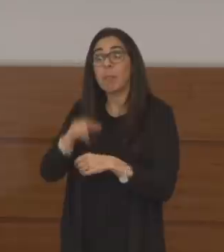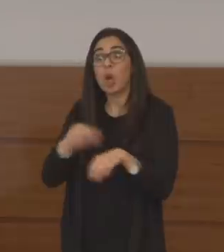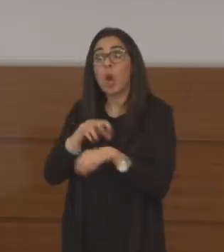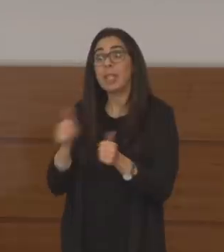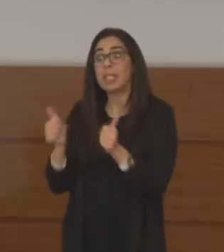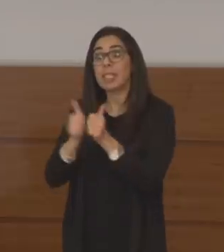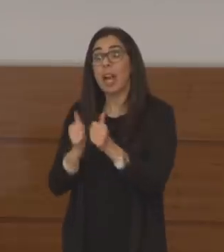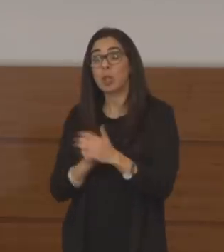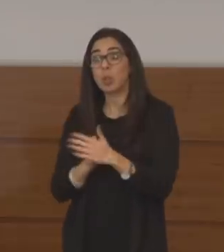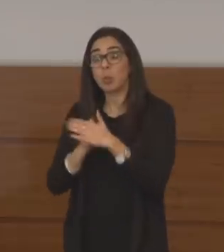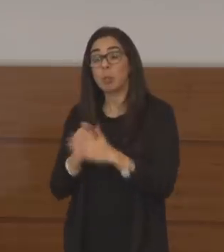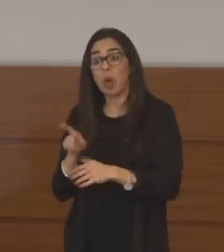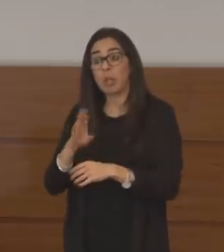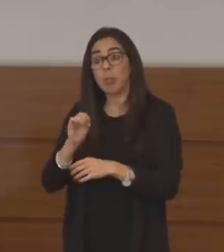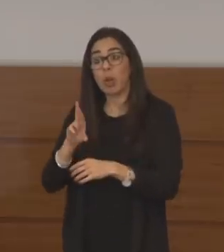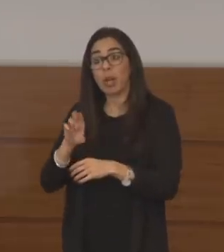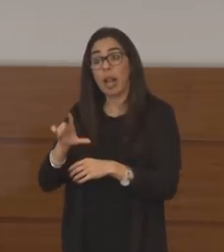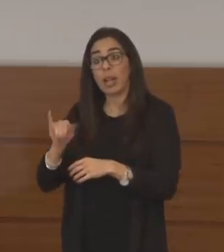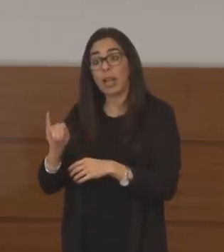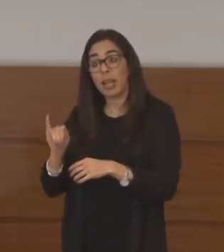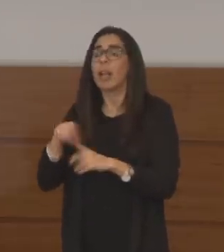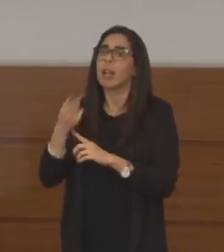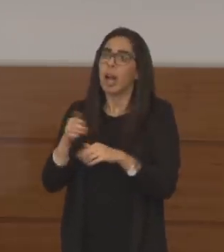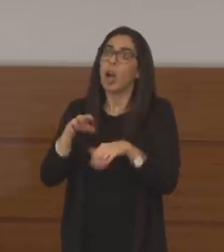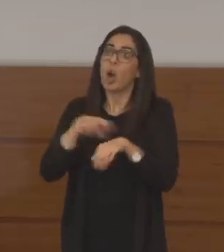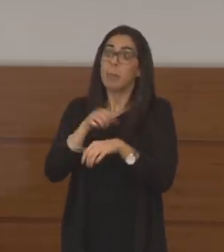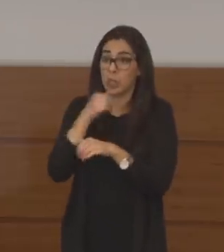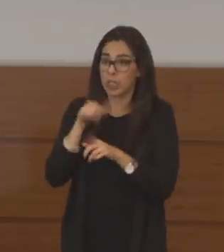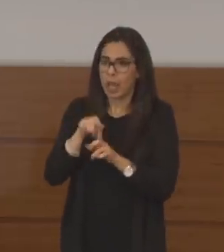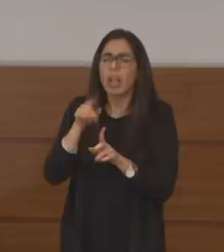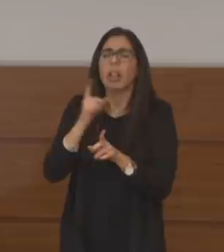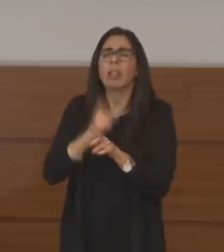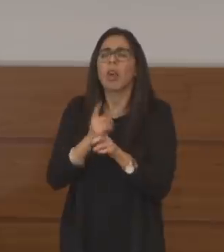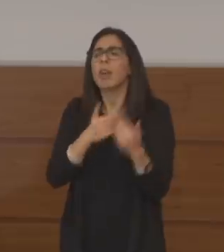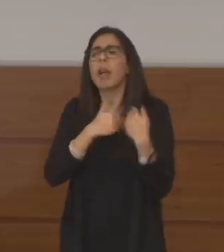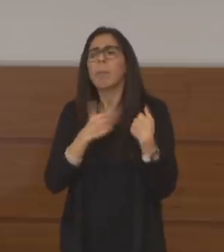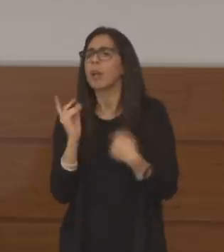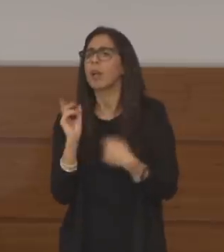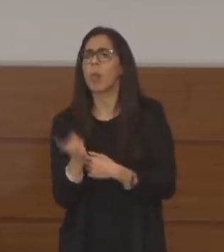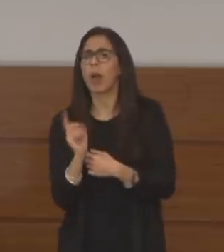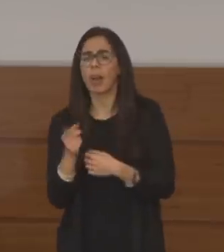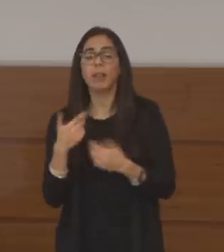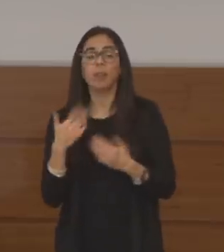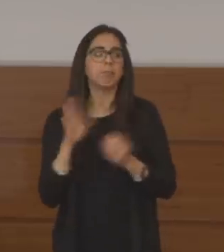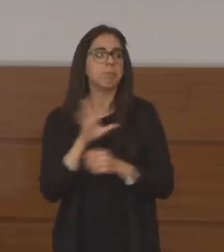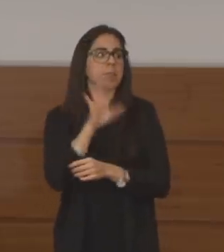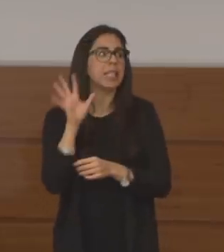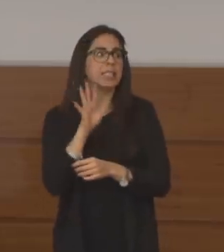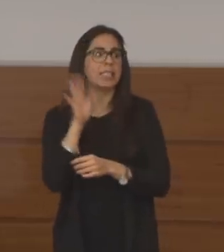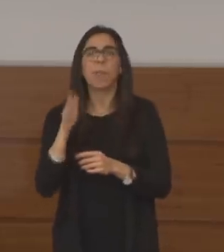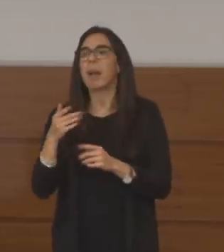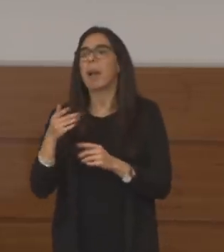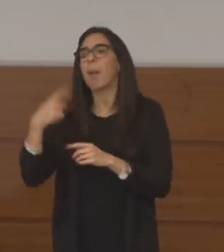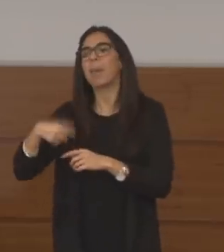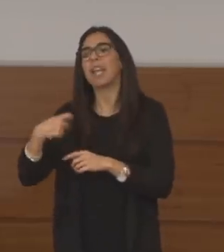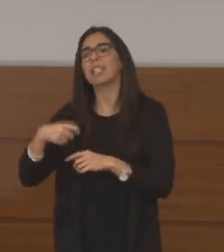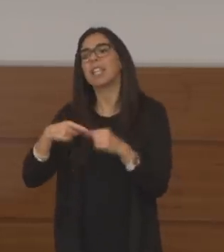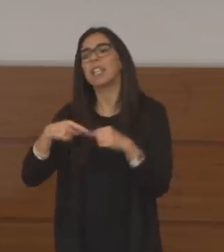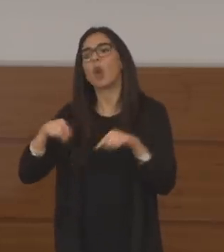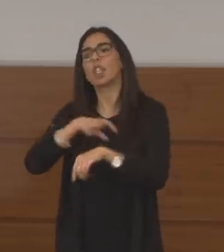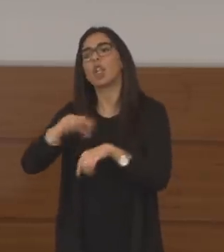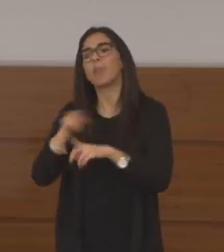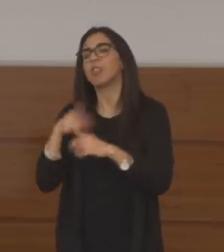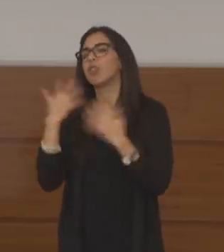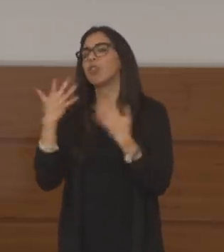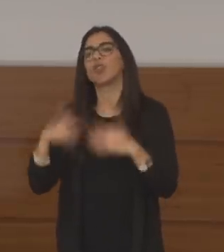servirebbe poi per occuparsi di cose in fondo grazie ma mi pare che su questo il presidente del consiglio visti sia stato chiaro qui